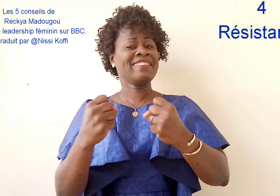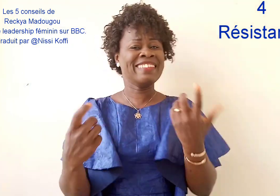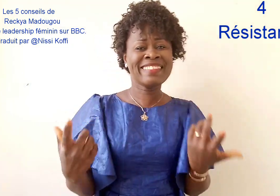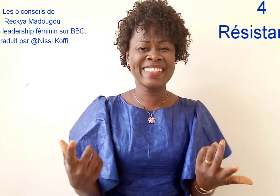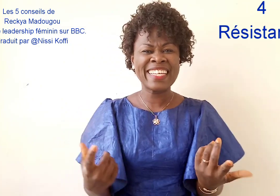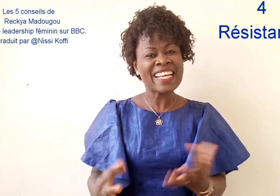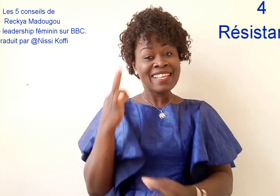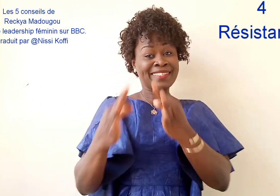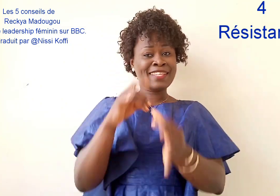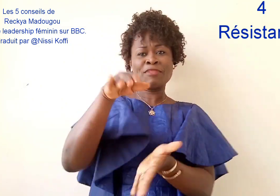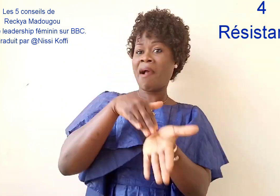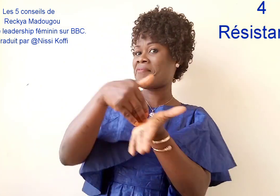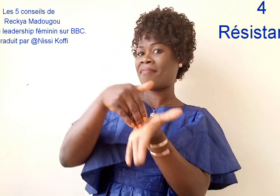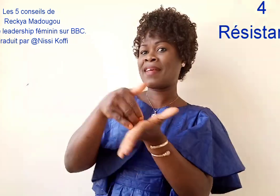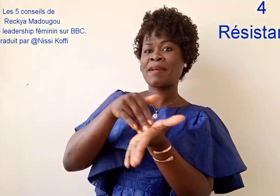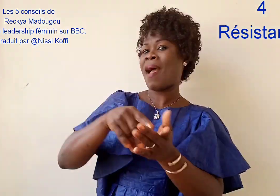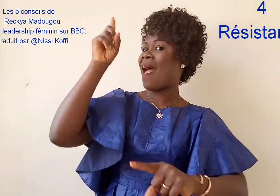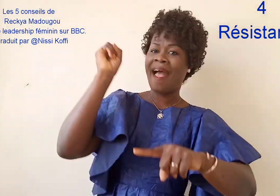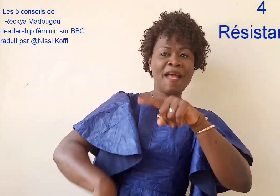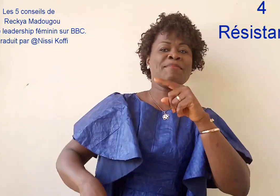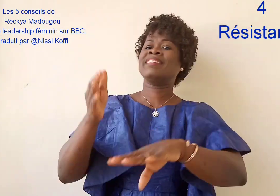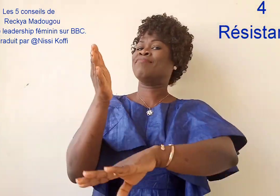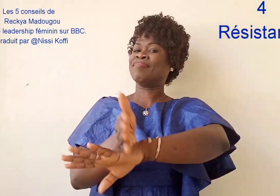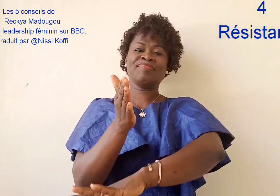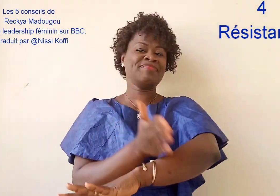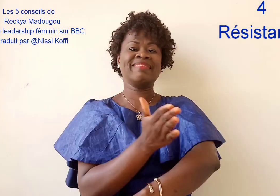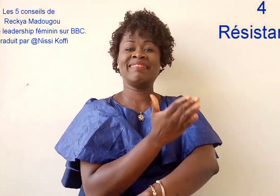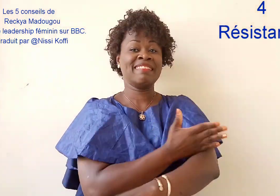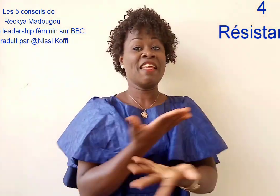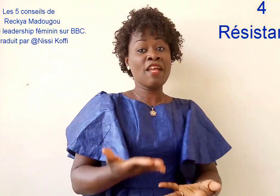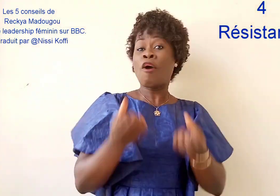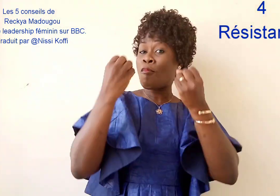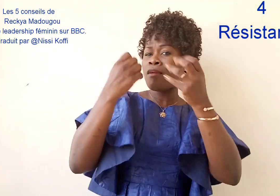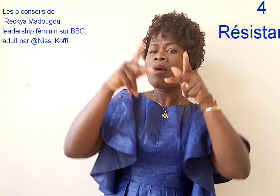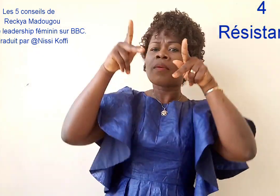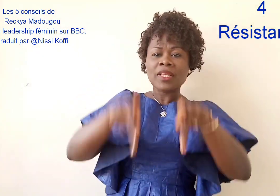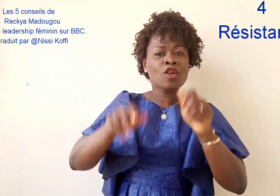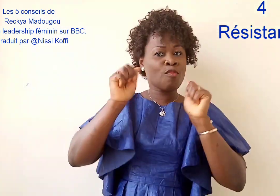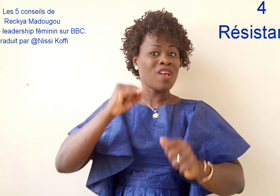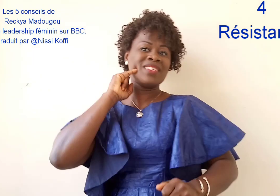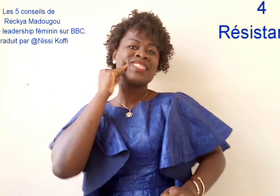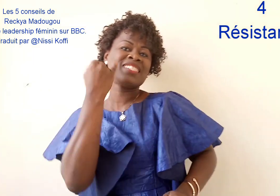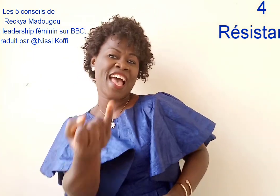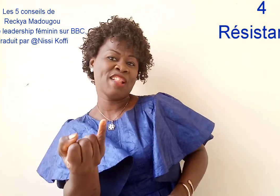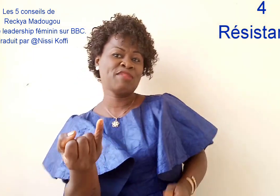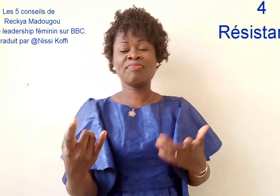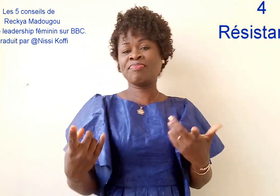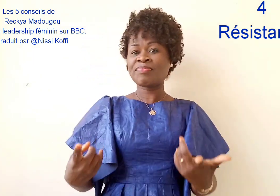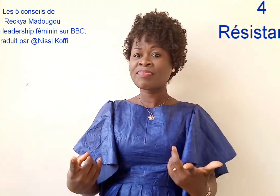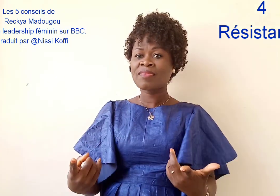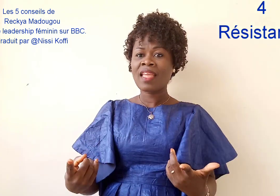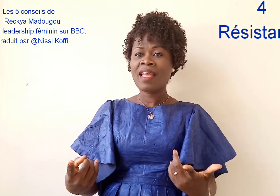vous ne pouvez pas avoir de la visibilité sans créer la jalousie humaine. Mais par rapport à ça, si parce que vous êtes